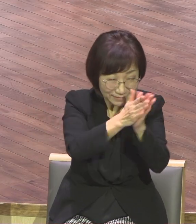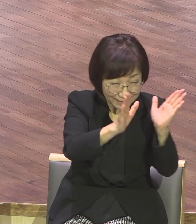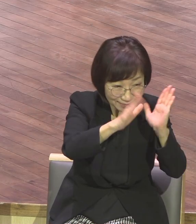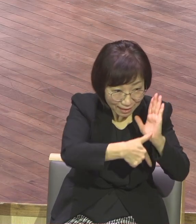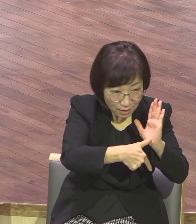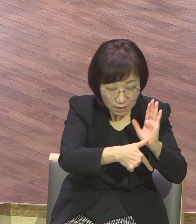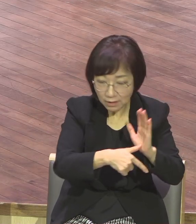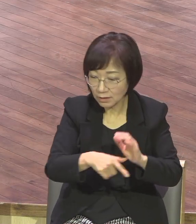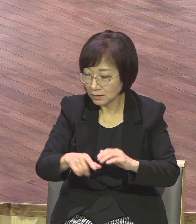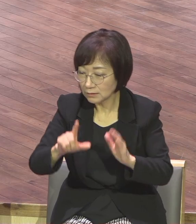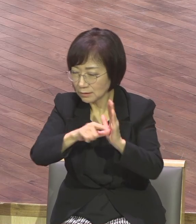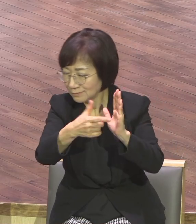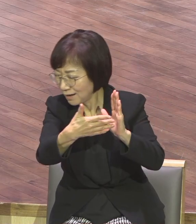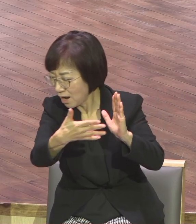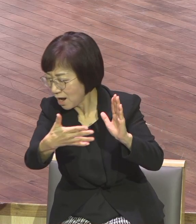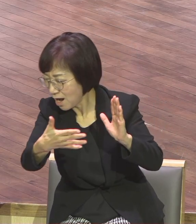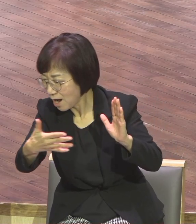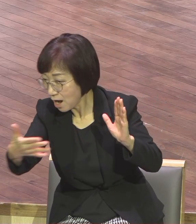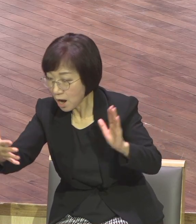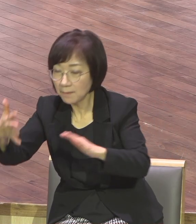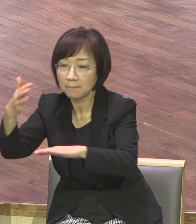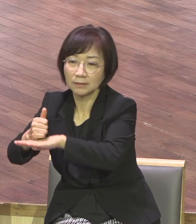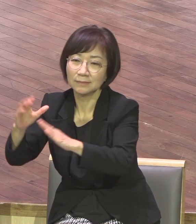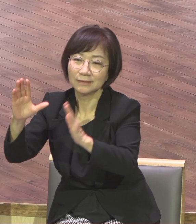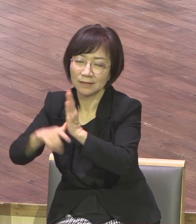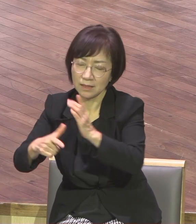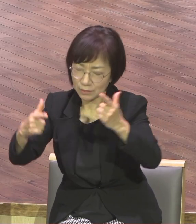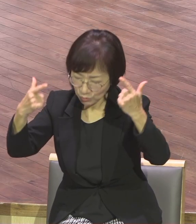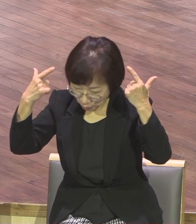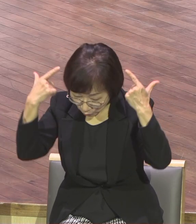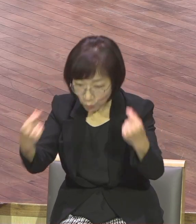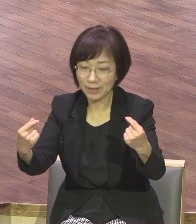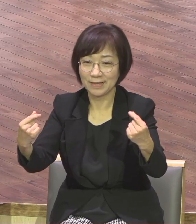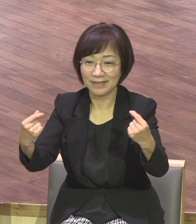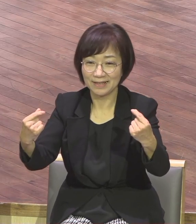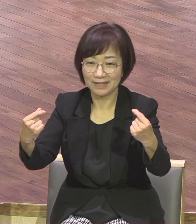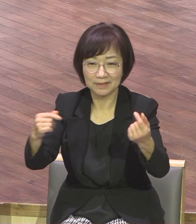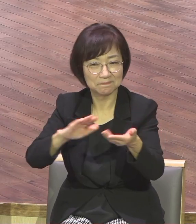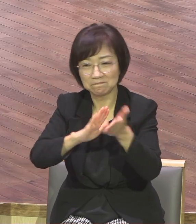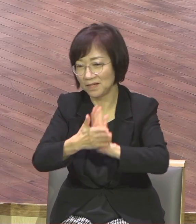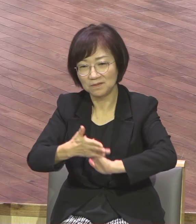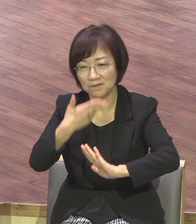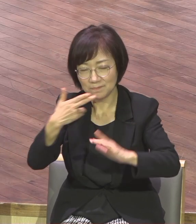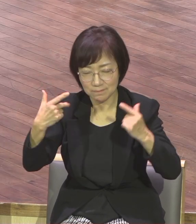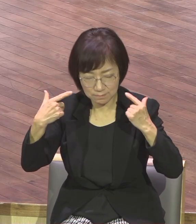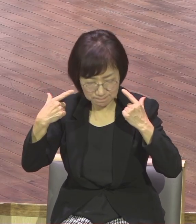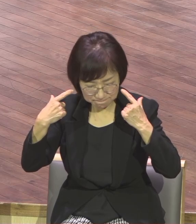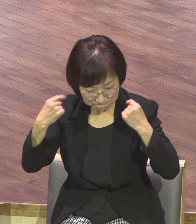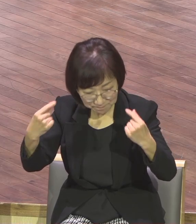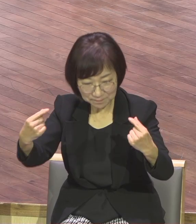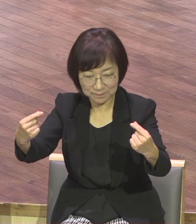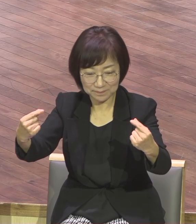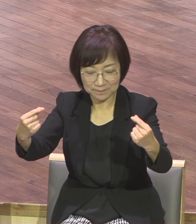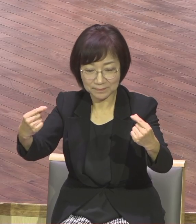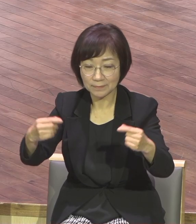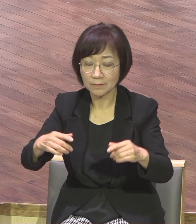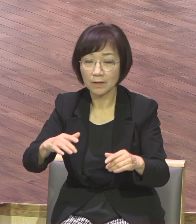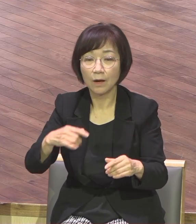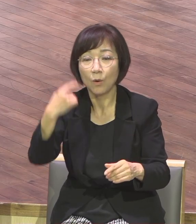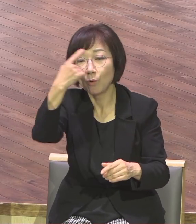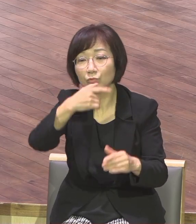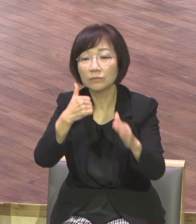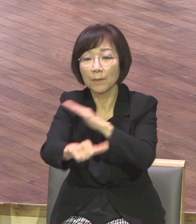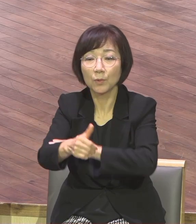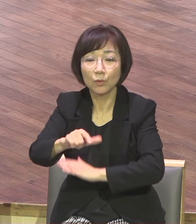변함없이 그야말로 중심을 가지고 있는 자를 말하는 거죠. 두기고가